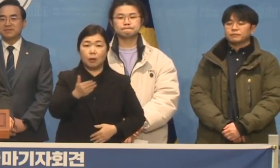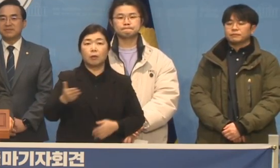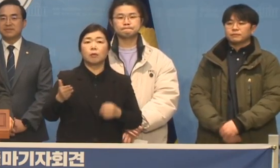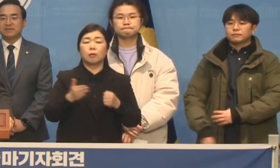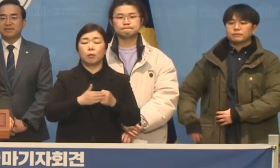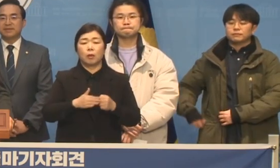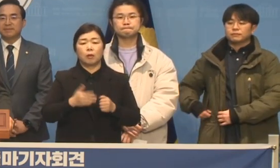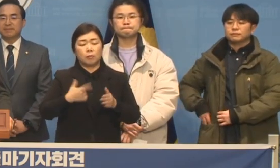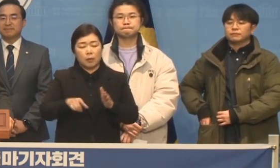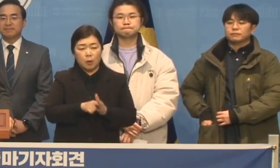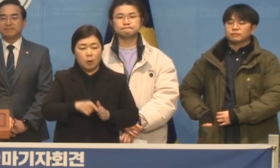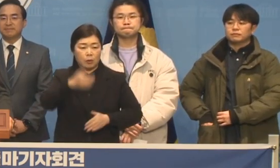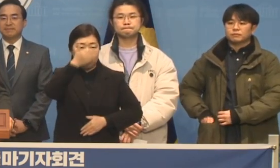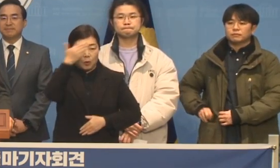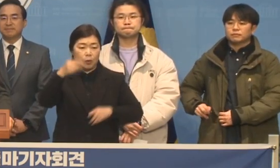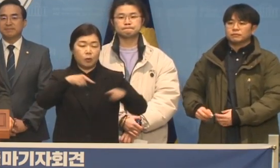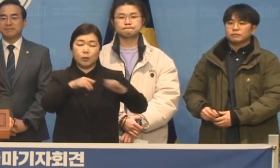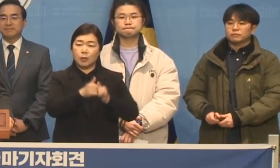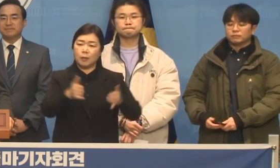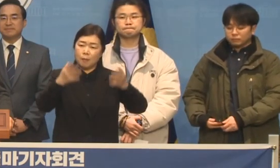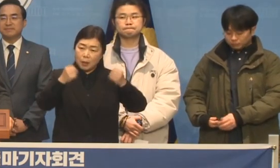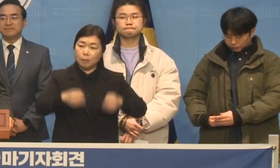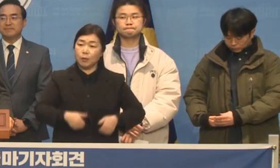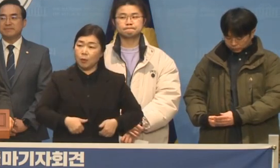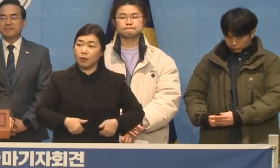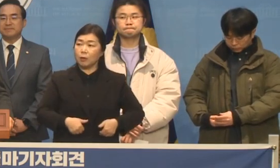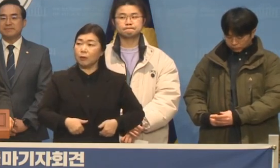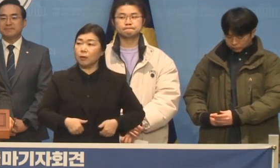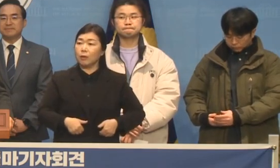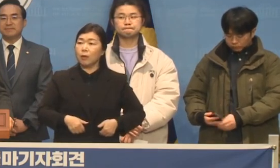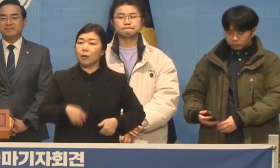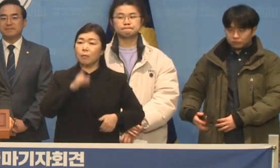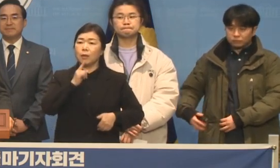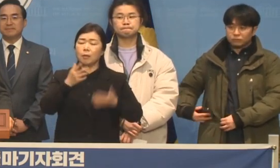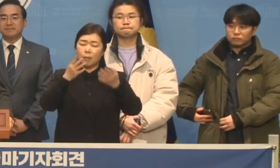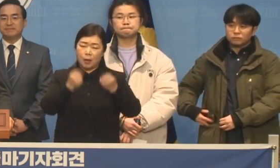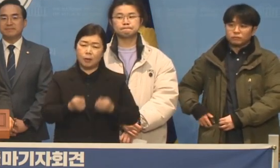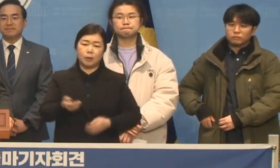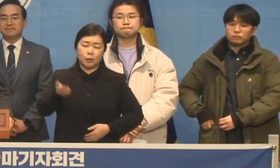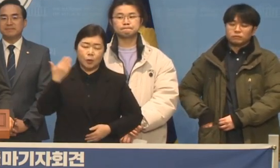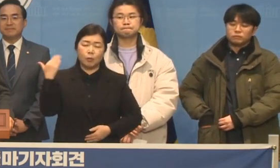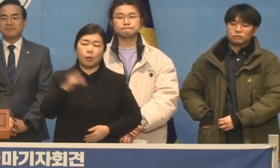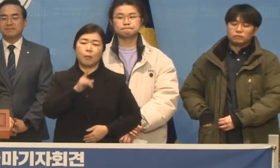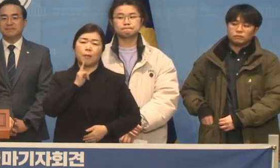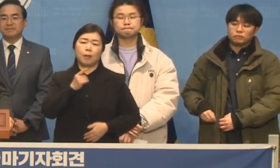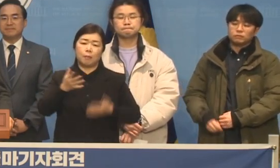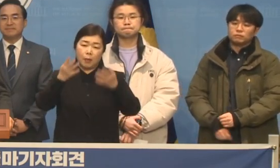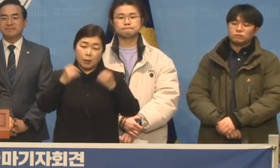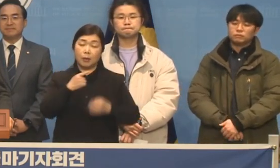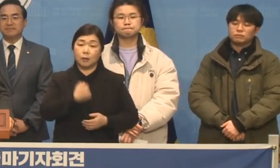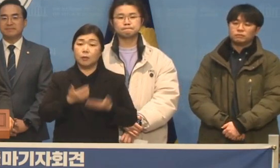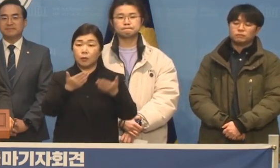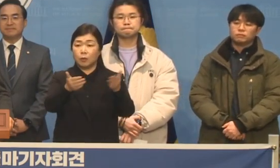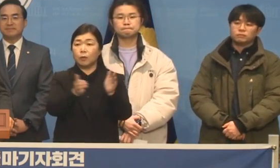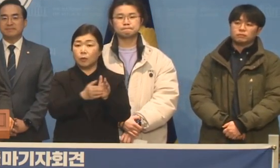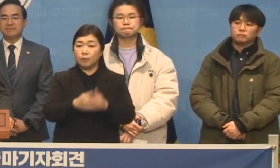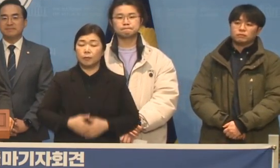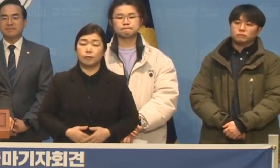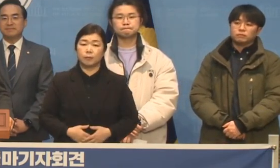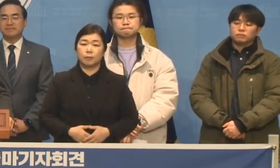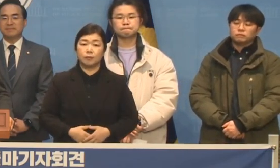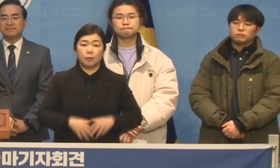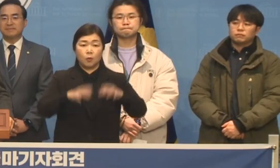또 청년 정치인들이 많이 필요하다라는 말씀을 오랫동안 드려왔습니다. 그 과정에서 우리